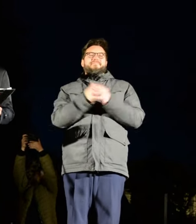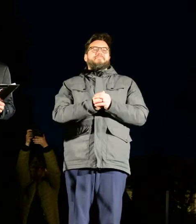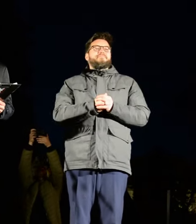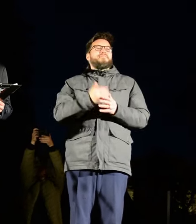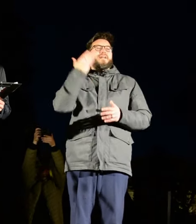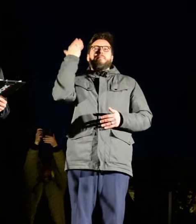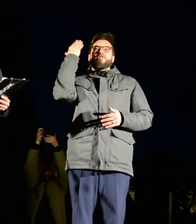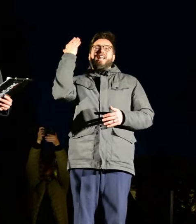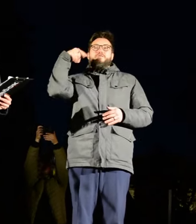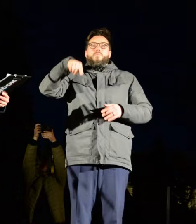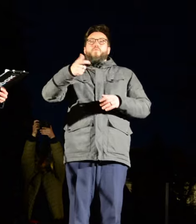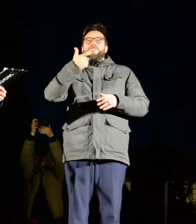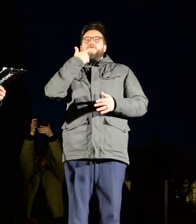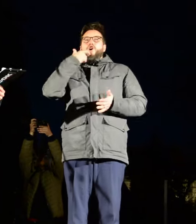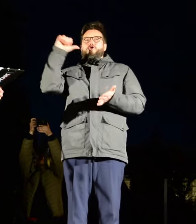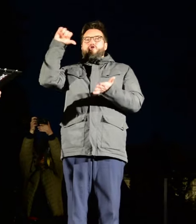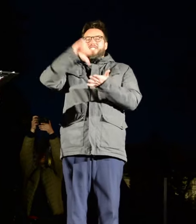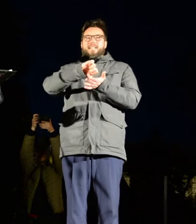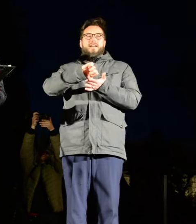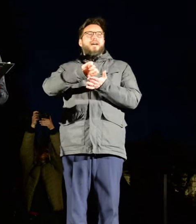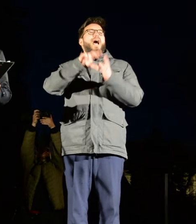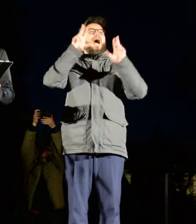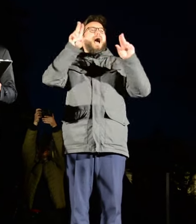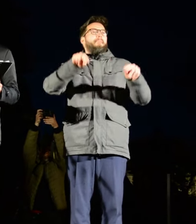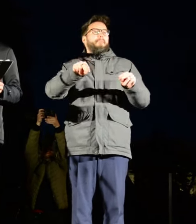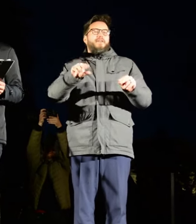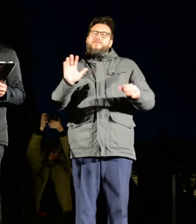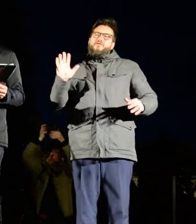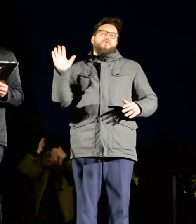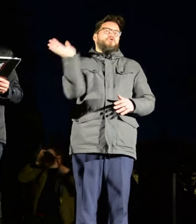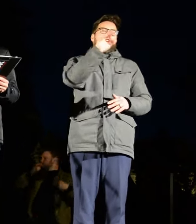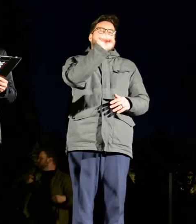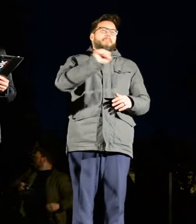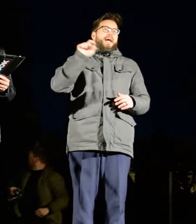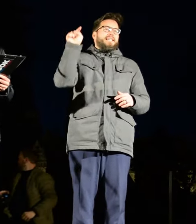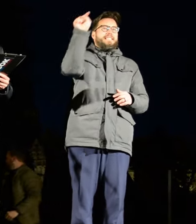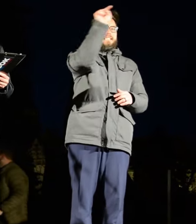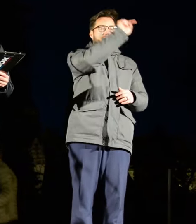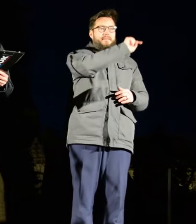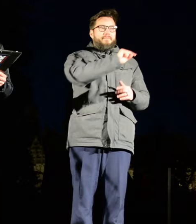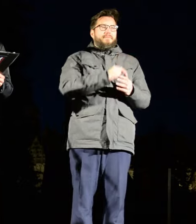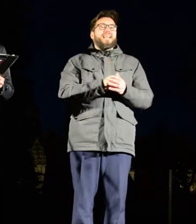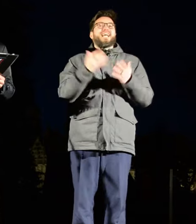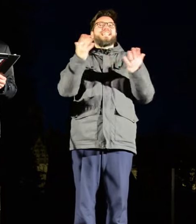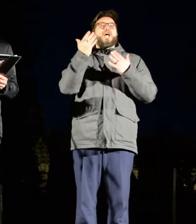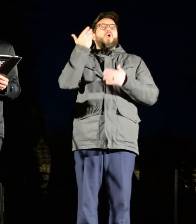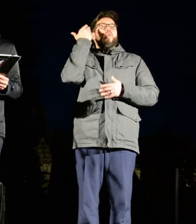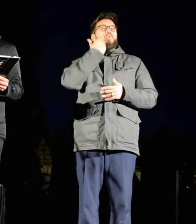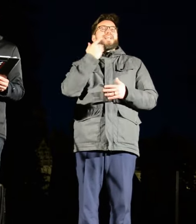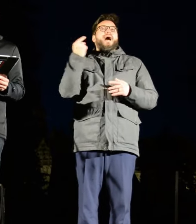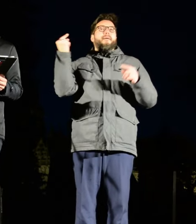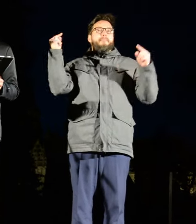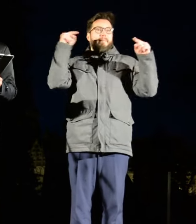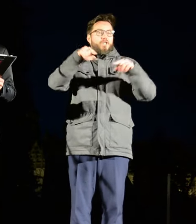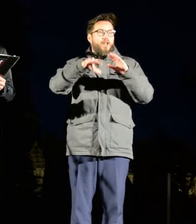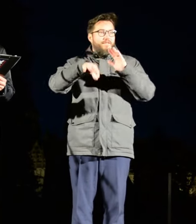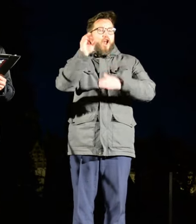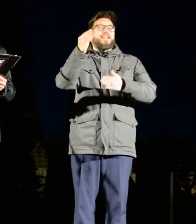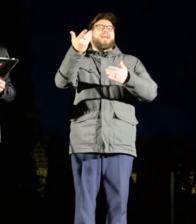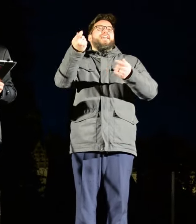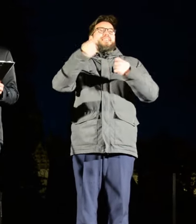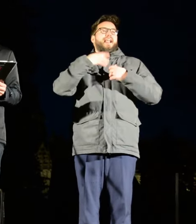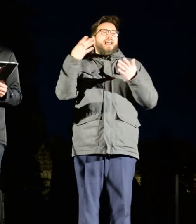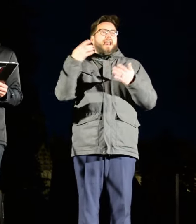Pozdravujem z Košic do všetkých miest, kde ľudia prišli voliť a odozdali mi svoj